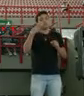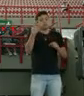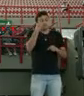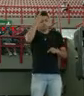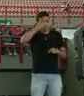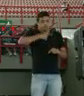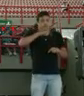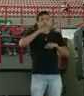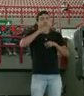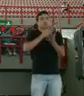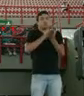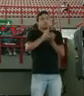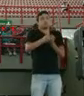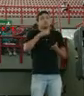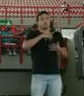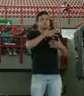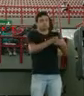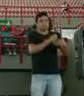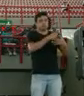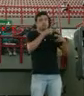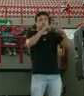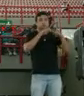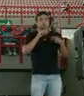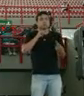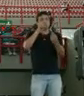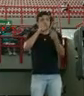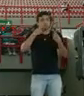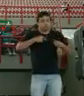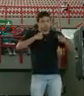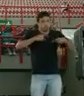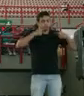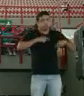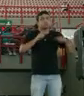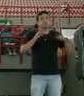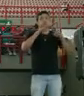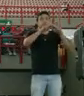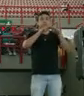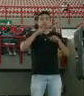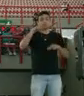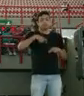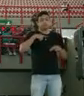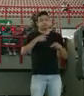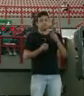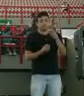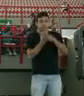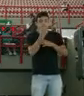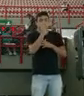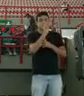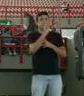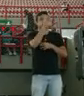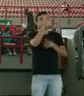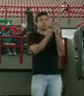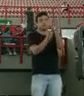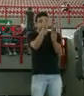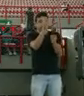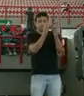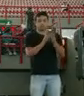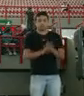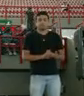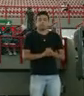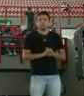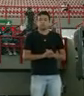produzir prolactina. Então a produção de prolactina também pode ser estimulada. E a função dele é a produção de quê? Do leite.